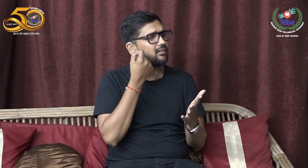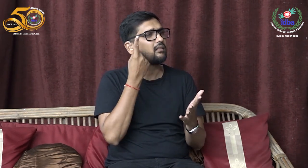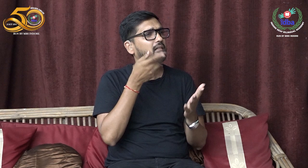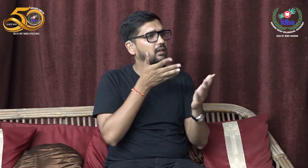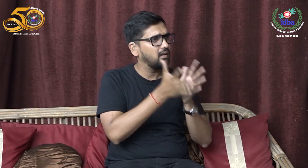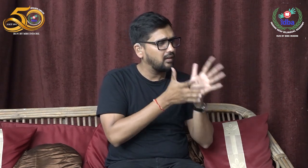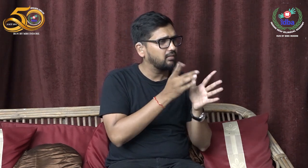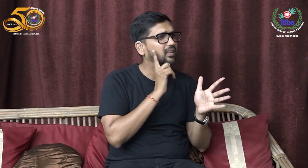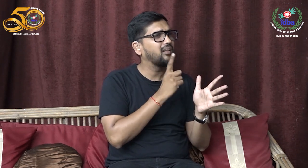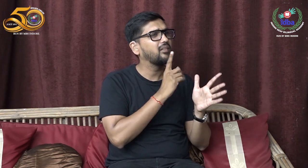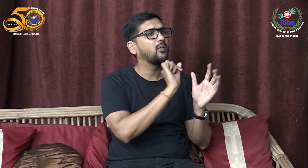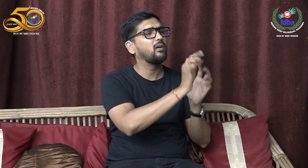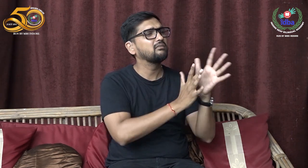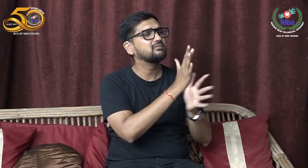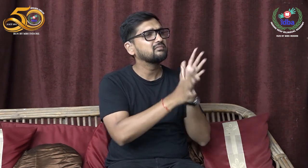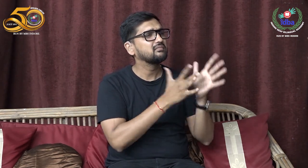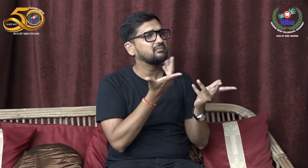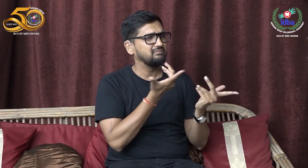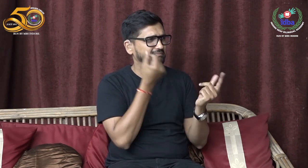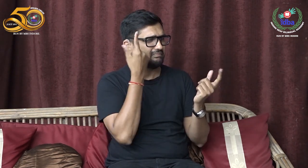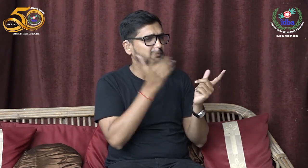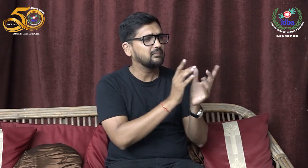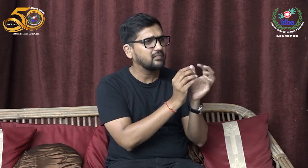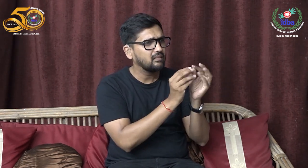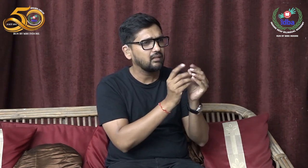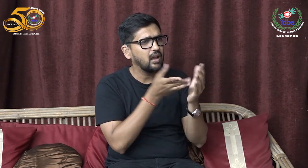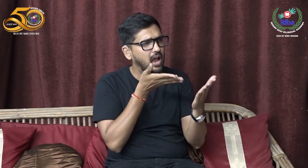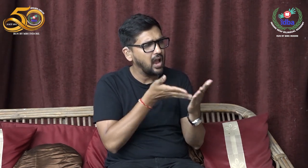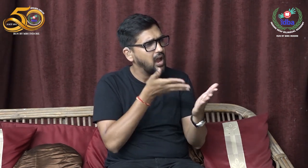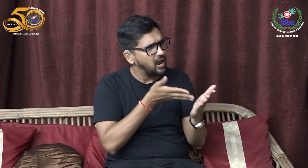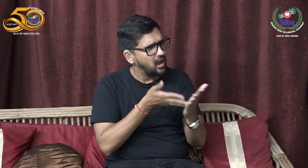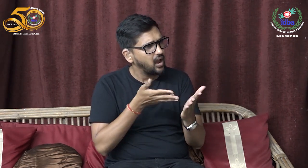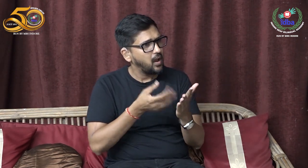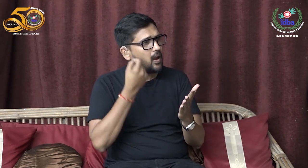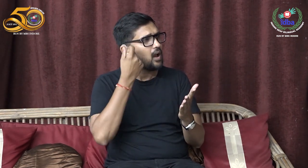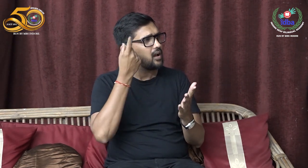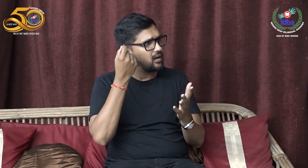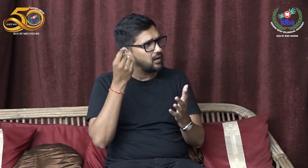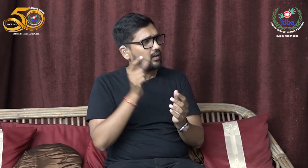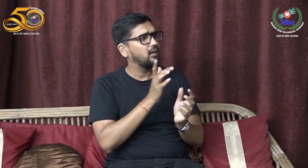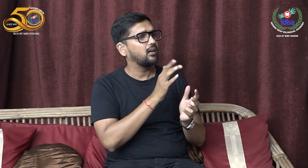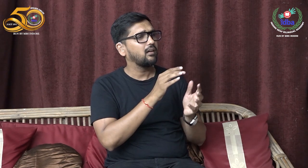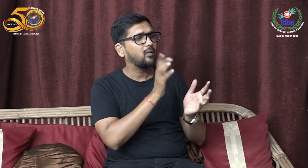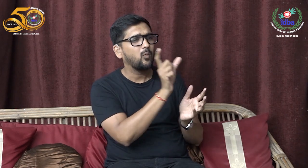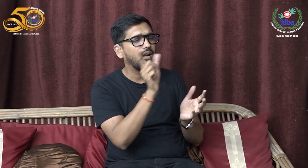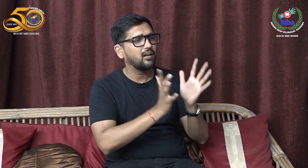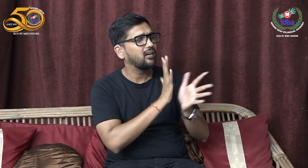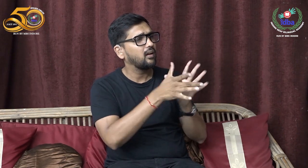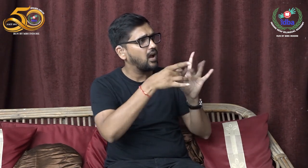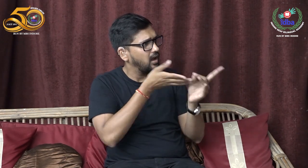कि ये साइन से बात, डेफ लोग साइन से बात करते, तब मुझे समझ में देखा, मैंने किया कि अच्छा ऐसा भी होता है। तो वर्ड टू वर्ड